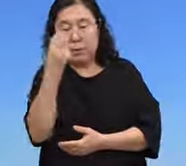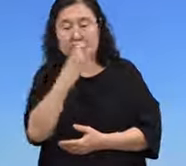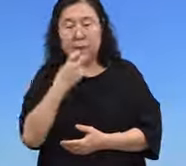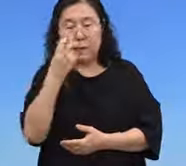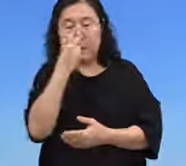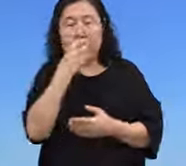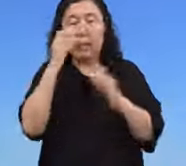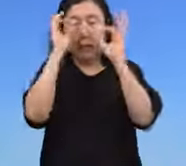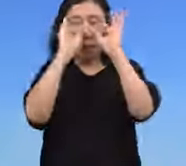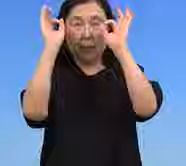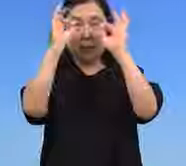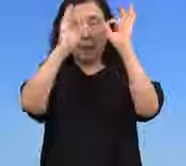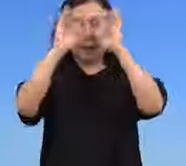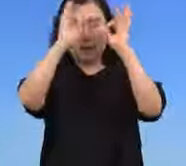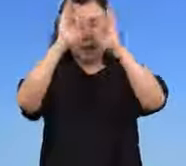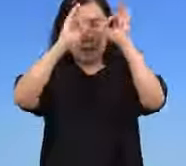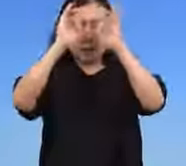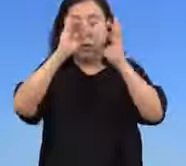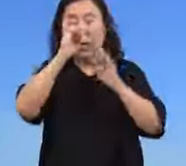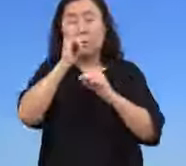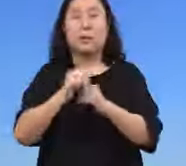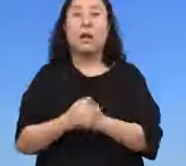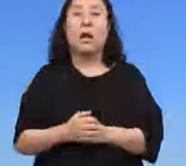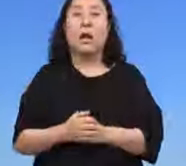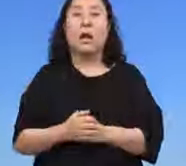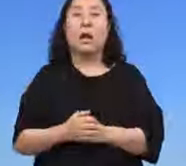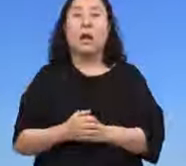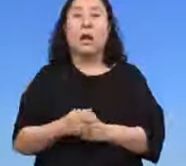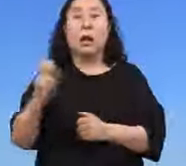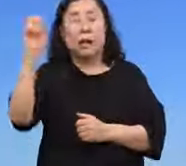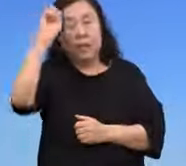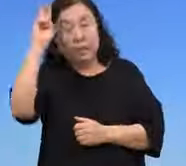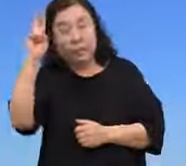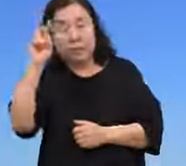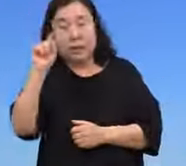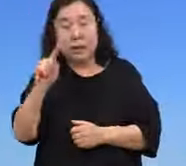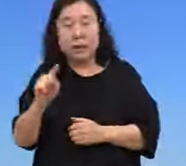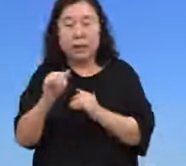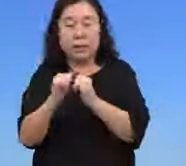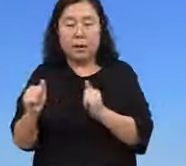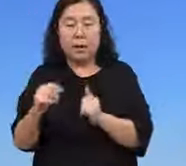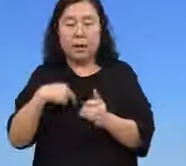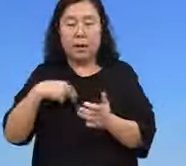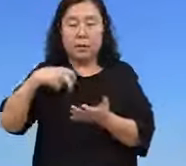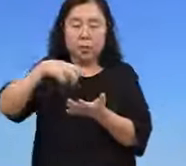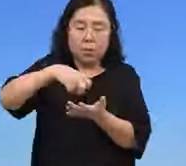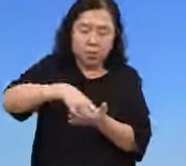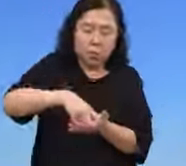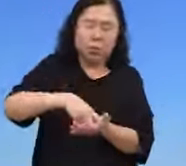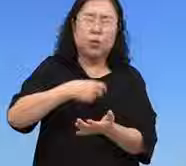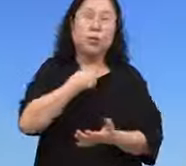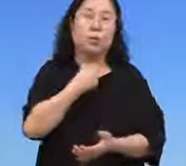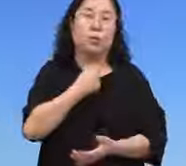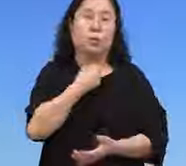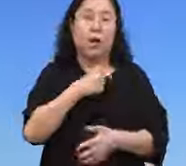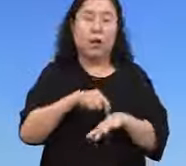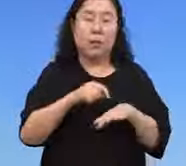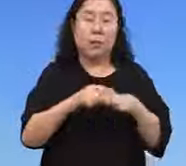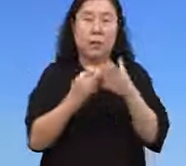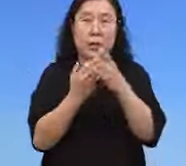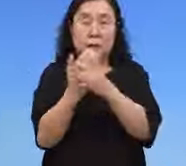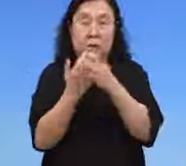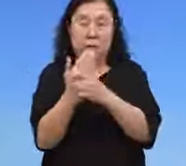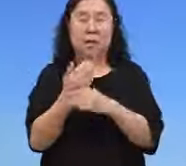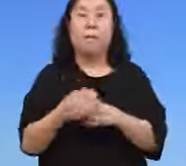맨 마지막에 성령님이 주신 마음을 확신하는데요, 갑자기 제가 이분들한테 무릎을 꿇고 싶은 거예요. 이런 말을